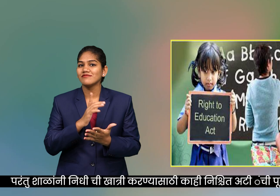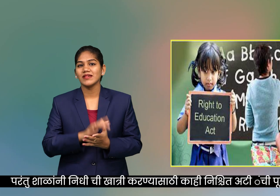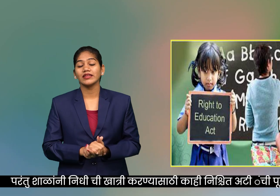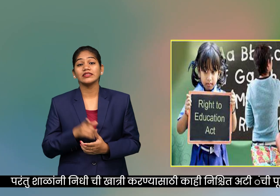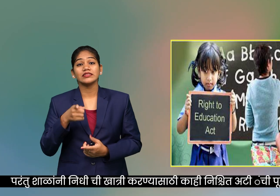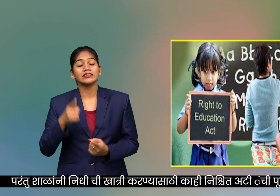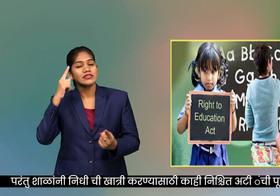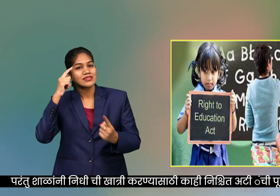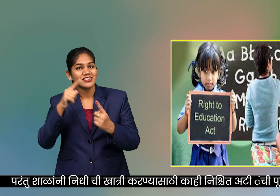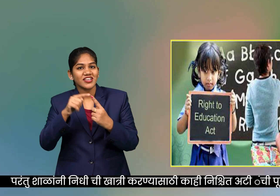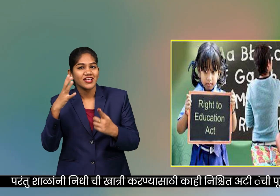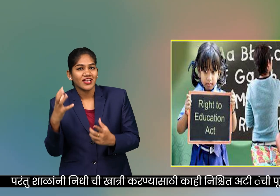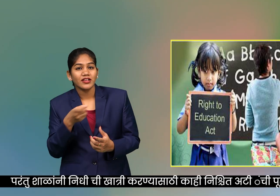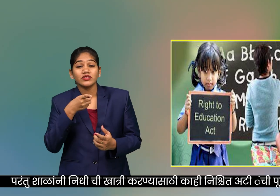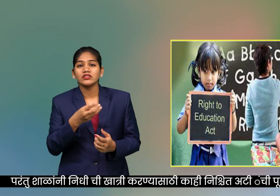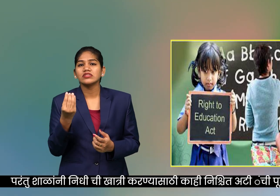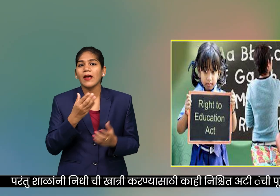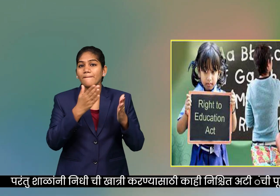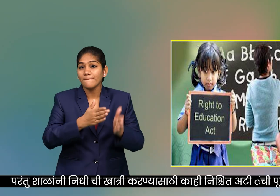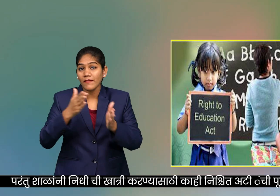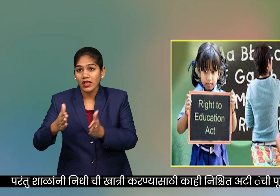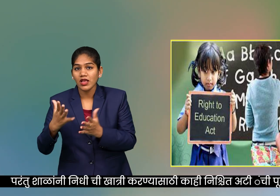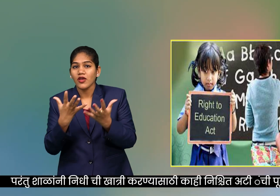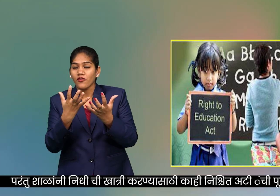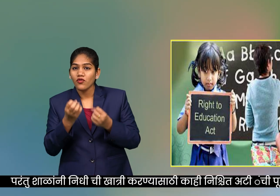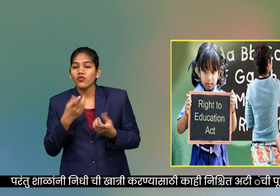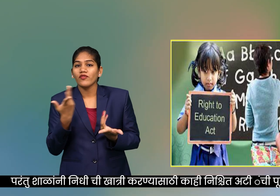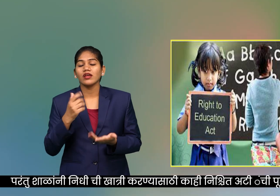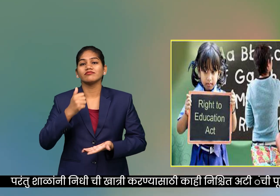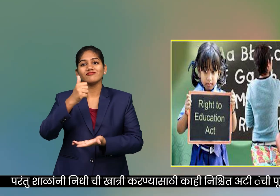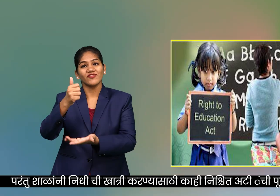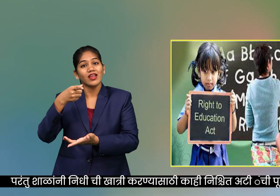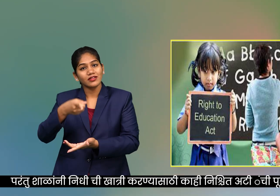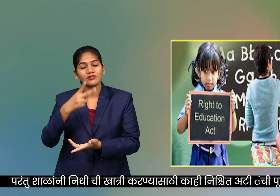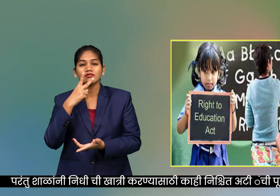खात्री करण्यासाठी काही निश्चित अटींचा पूर्तता करणे आवश्यक आहे.